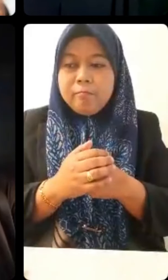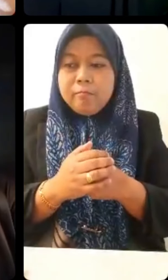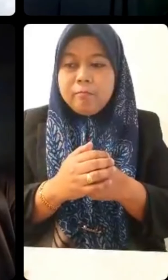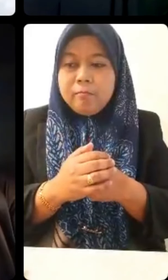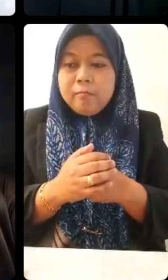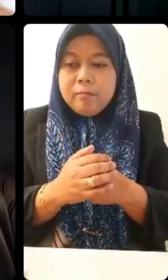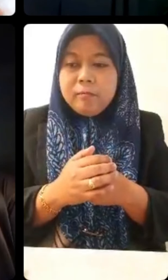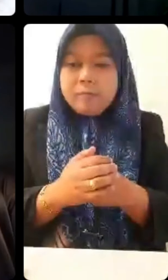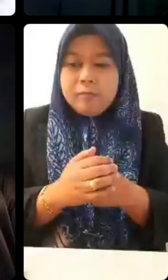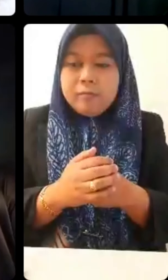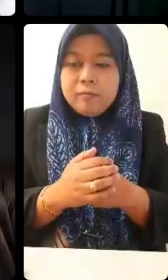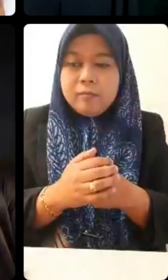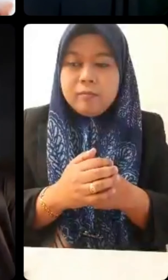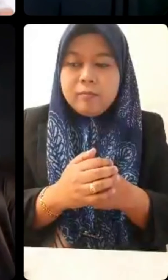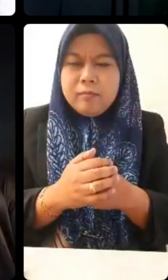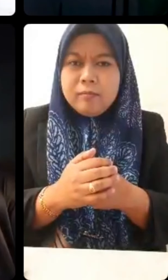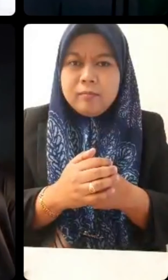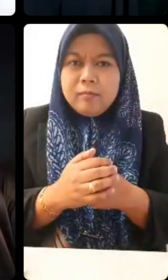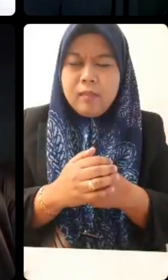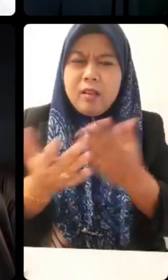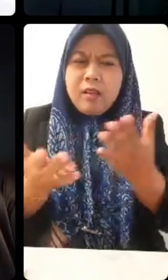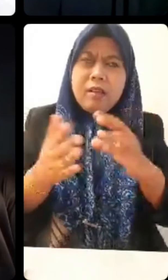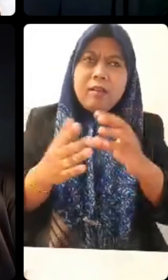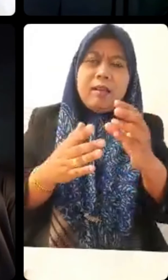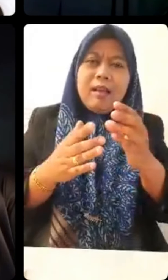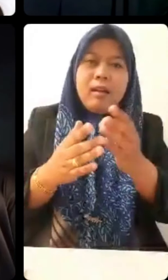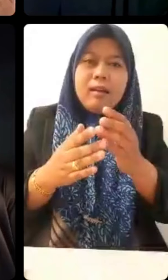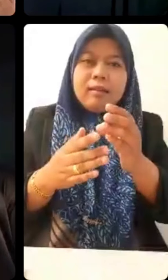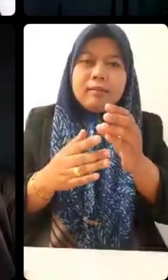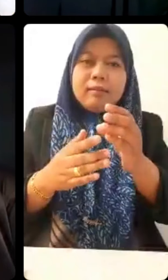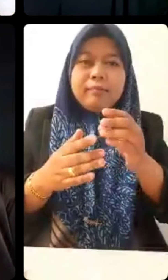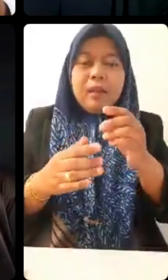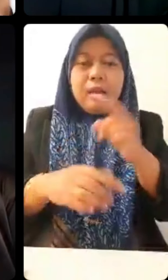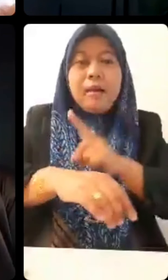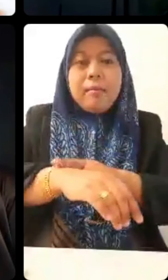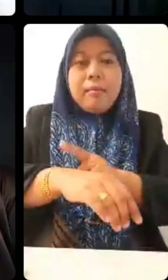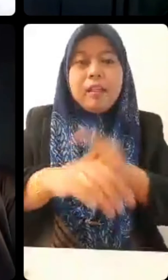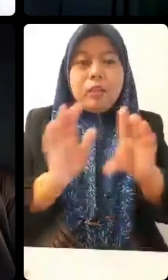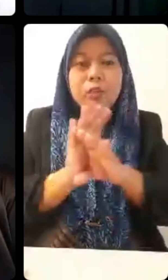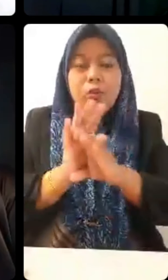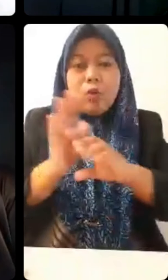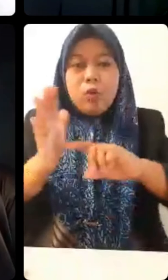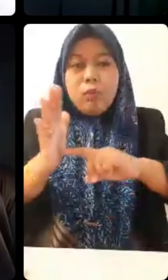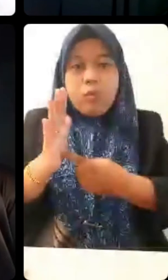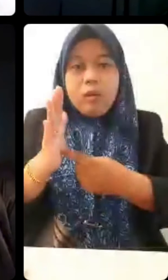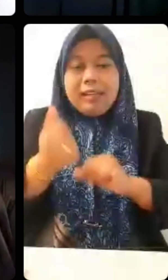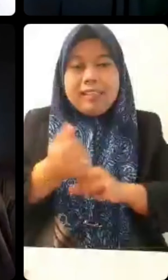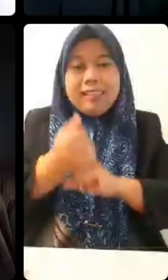secara mendadak ataupun dia mengambil masa untuk support dari dapat followers yang ramai lah?